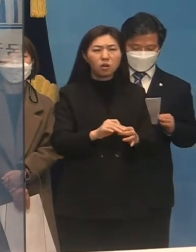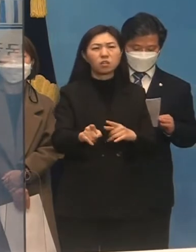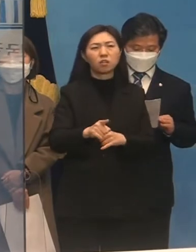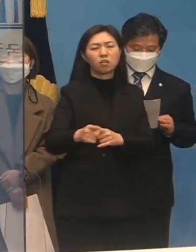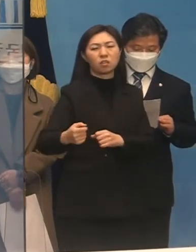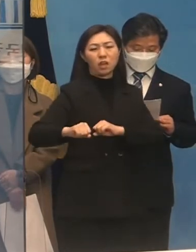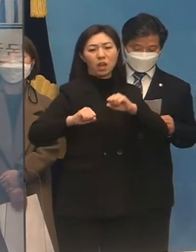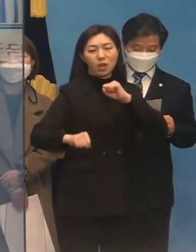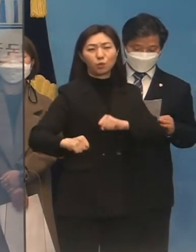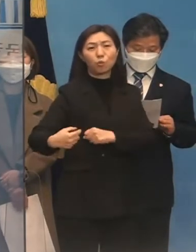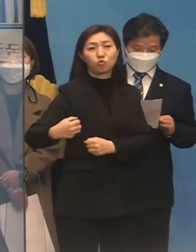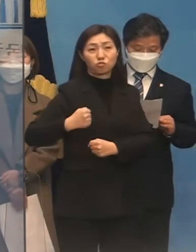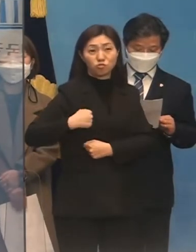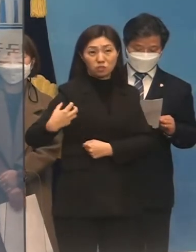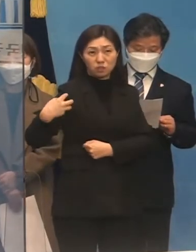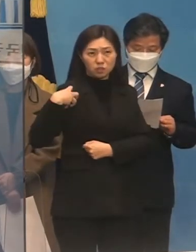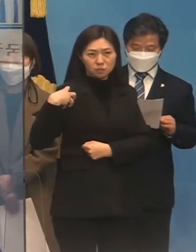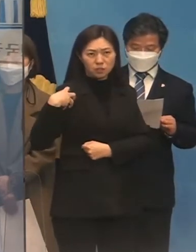받아야 할 것입니다.